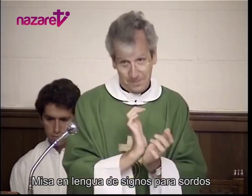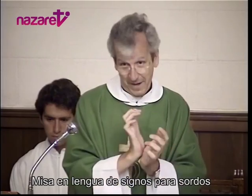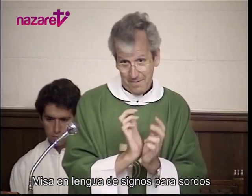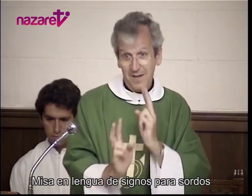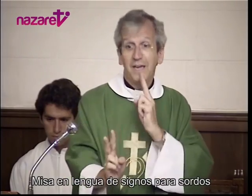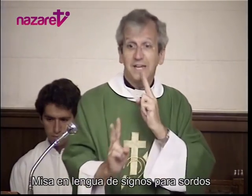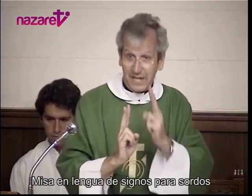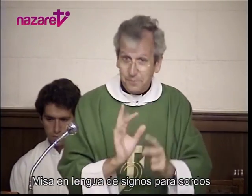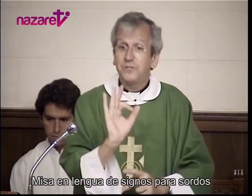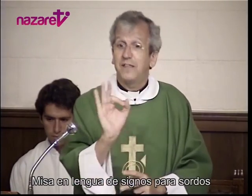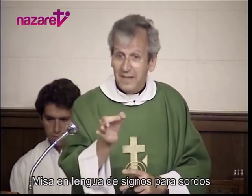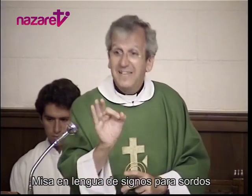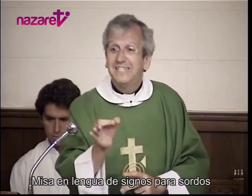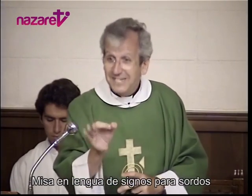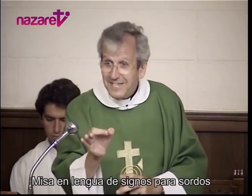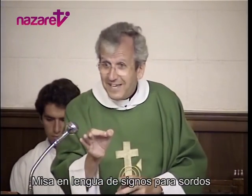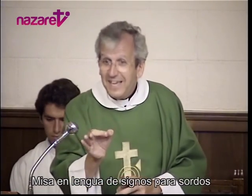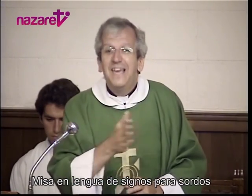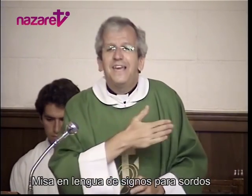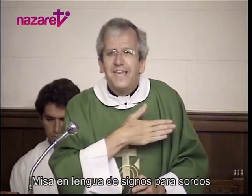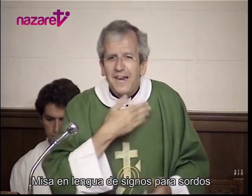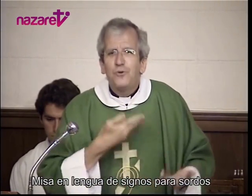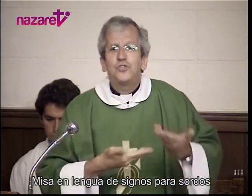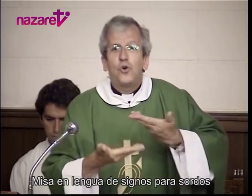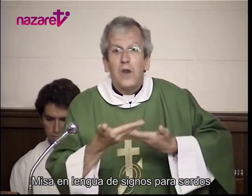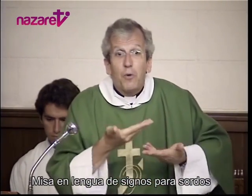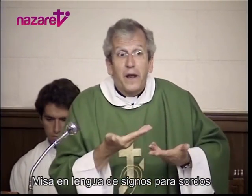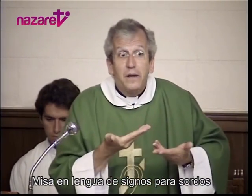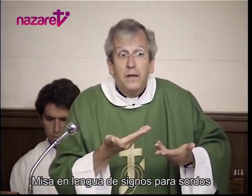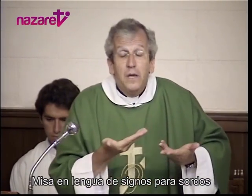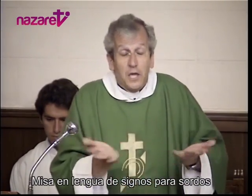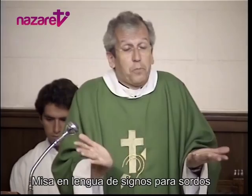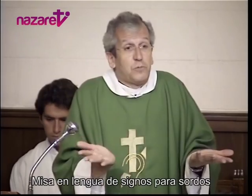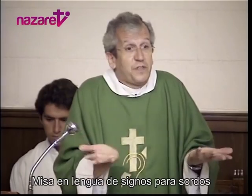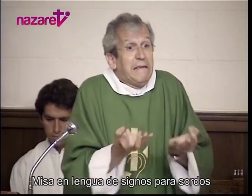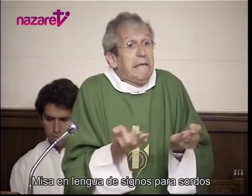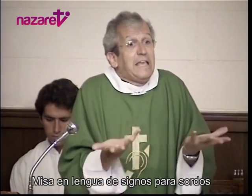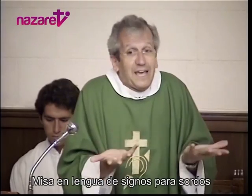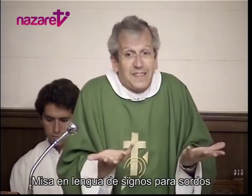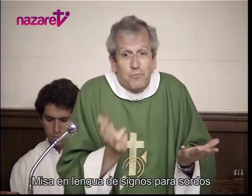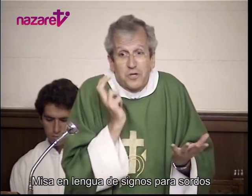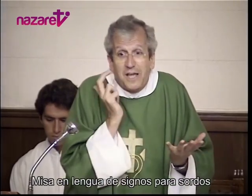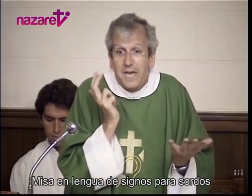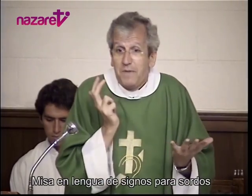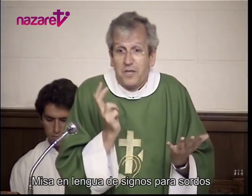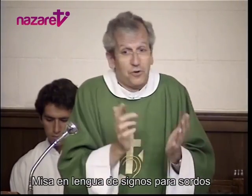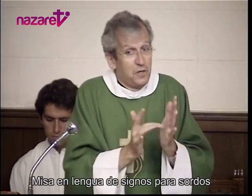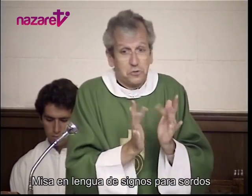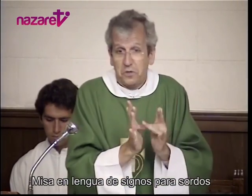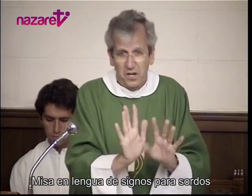esperaba, esa respuesta de sí, queremos colaborar. Y podemos decir, ¿y qué hacemos? ¿Qué miedo? Jesús dice,